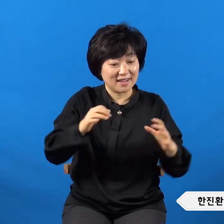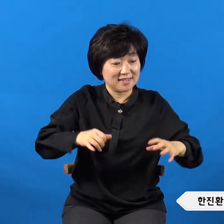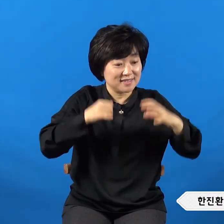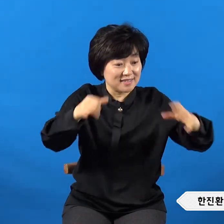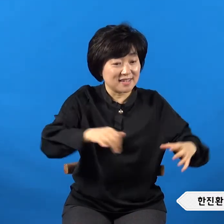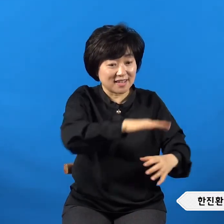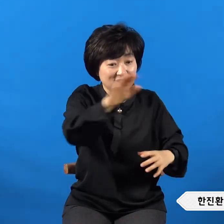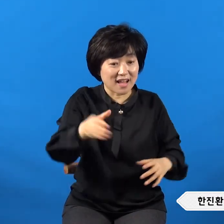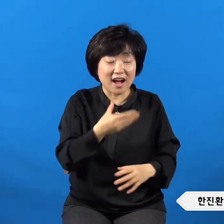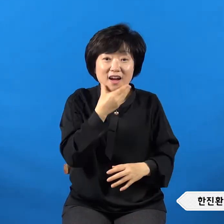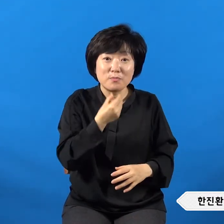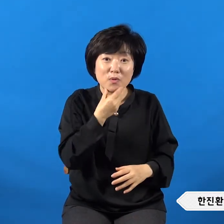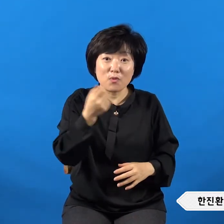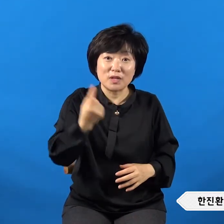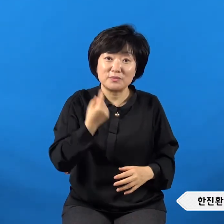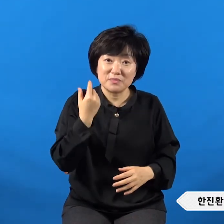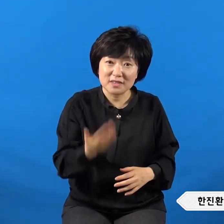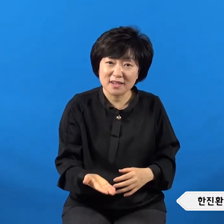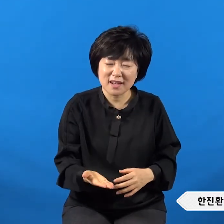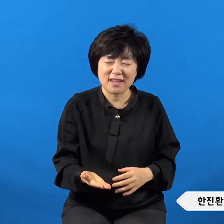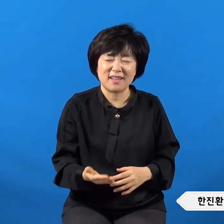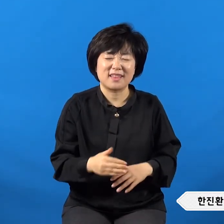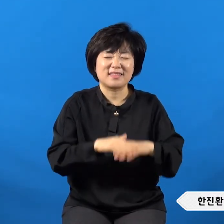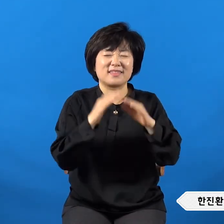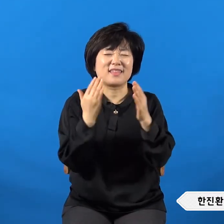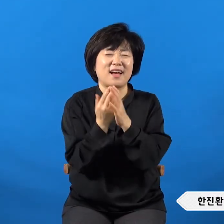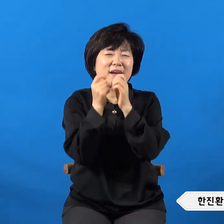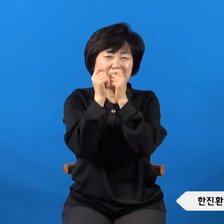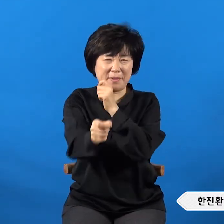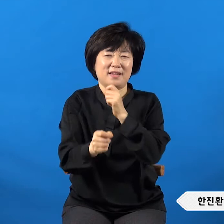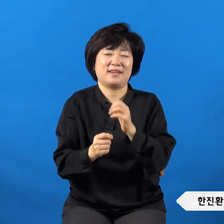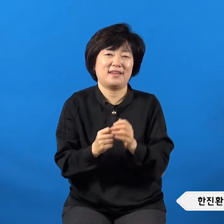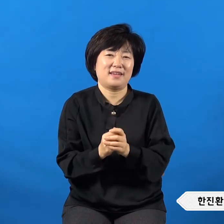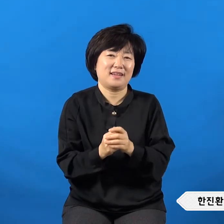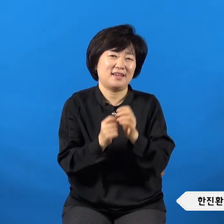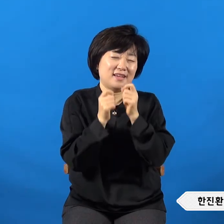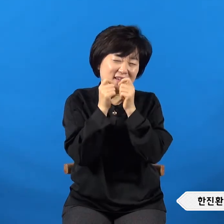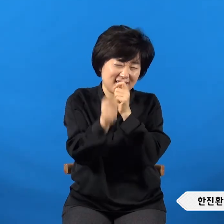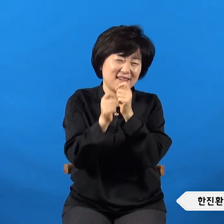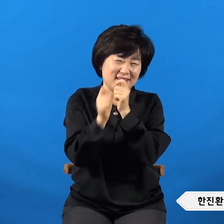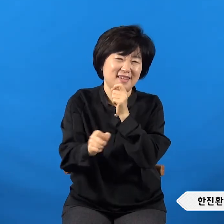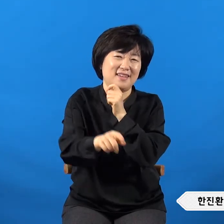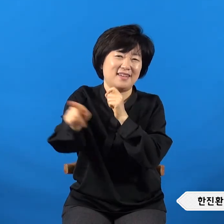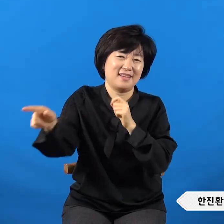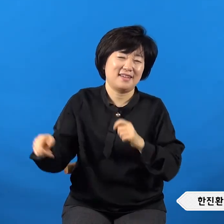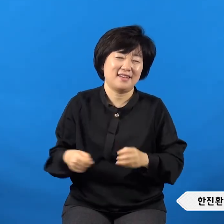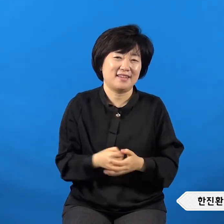다 장사꾼들 속임수일 뿐입니다. 제발 그런 데 넘어가지 마십시오.